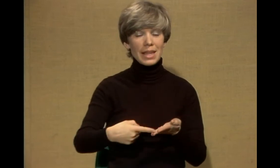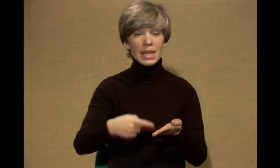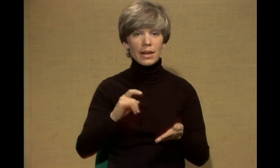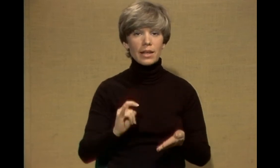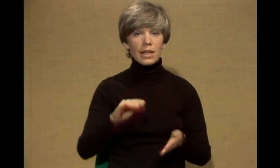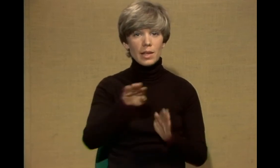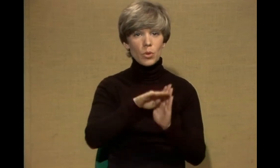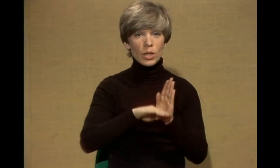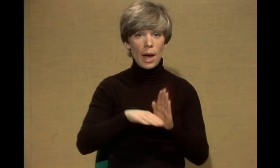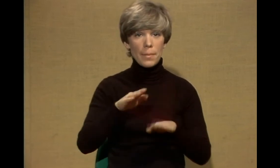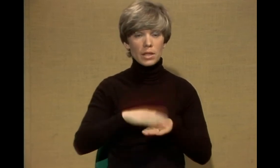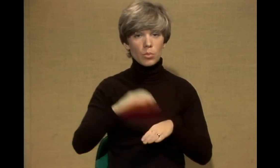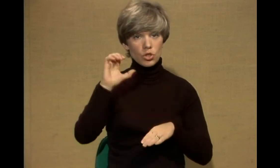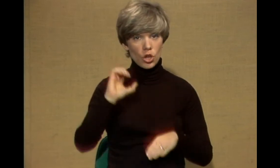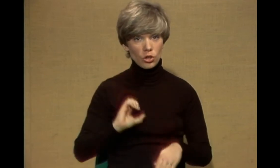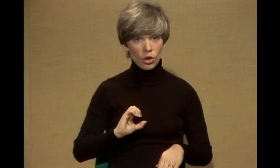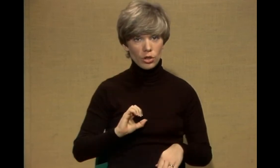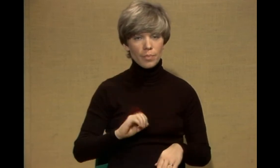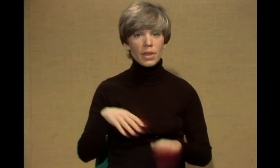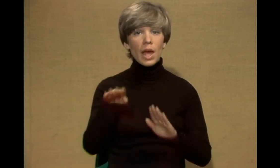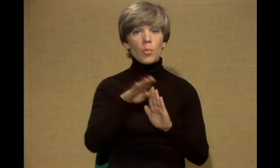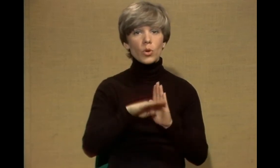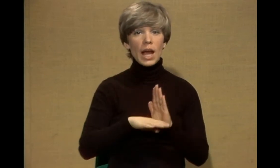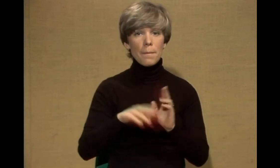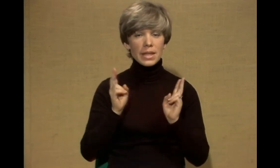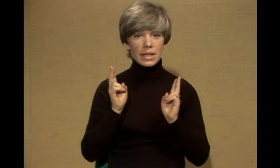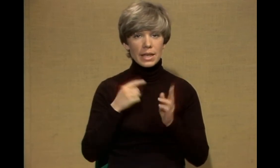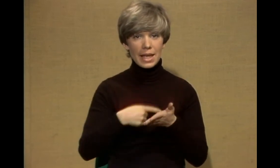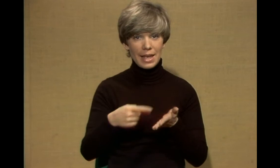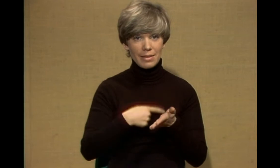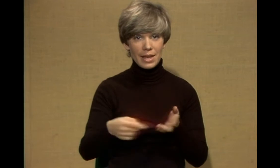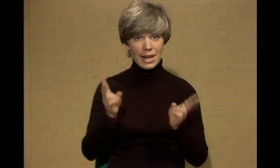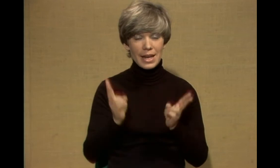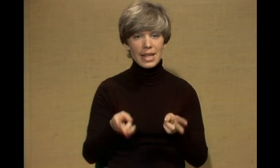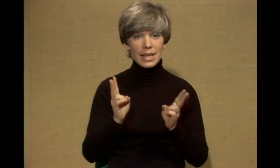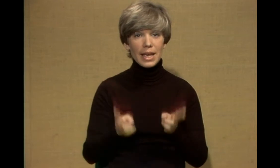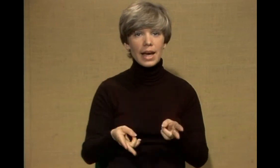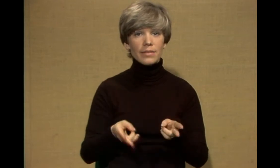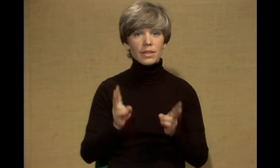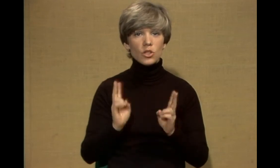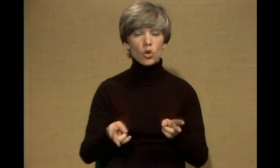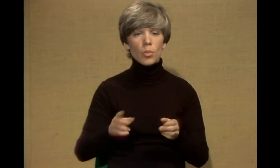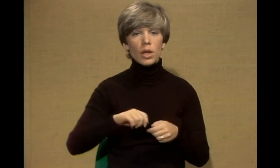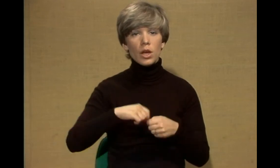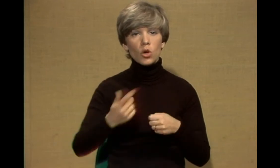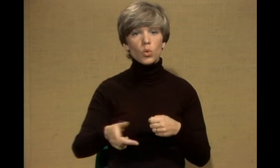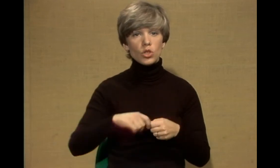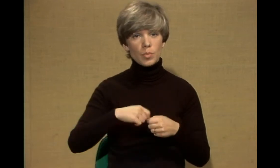teckenspråksmeningen i programmet på söndag. Programmet heter likadant som